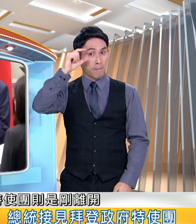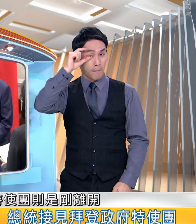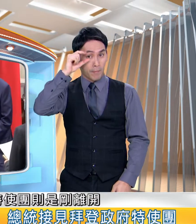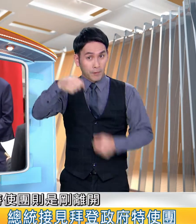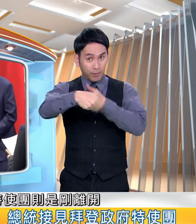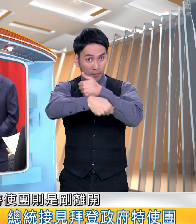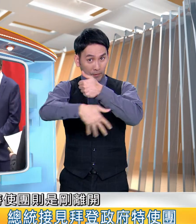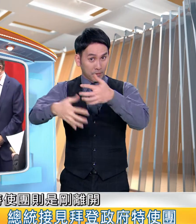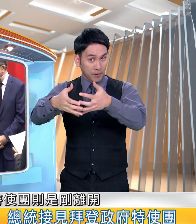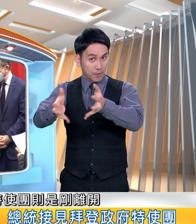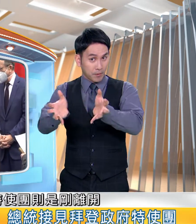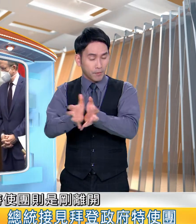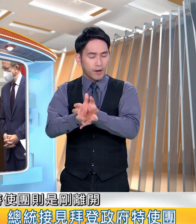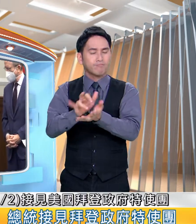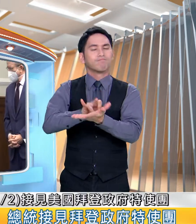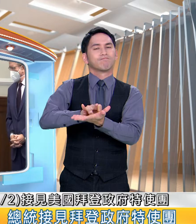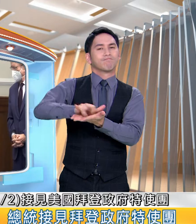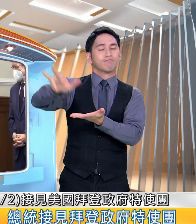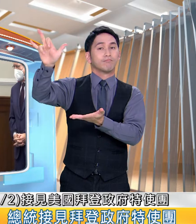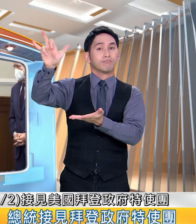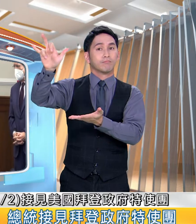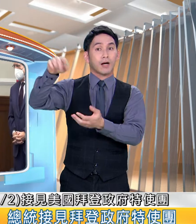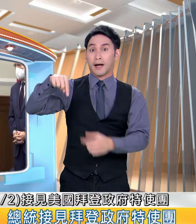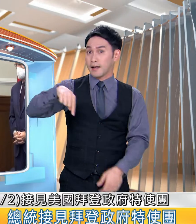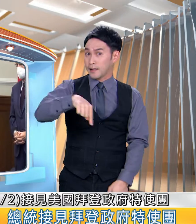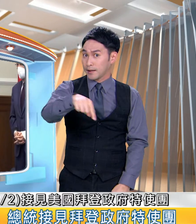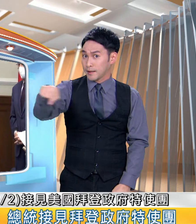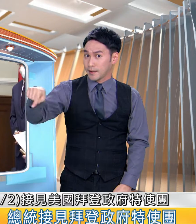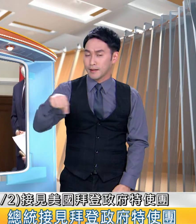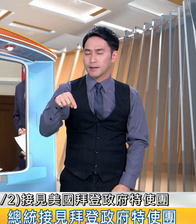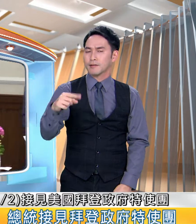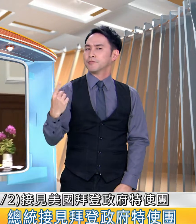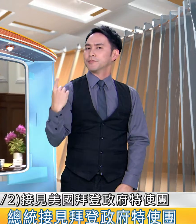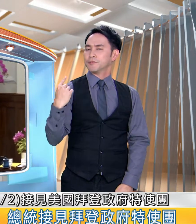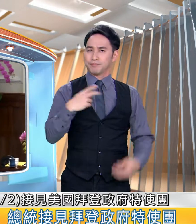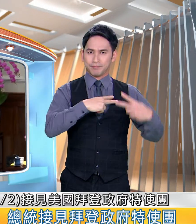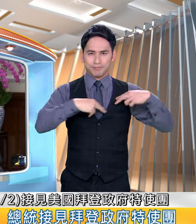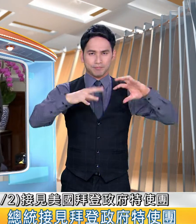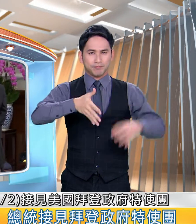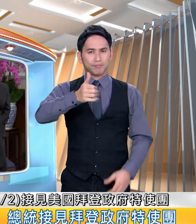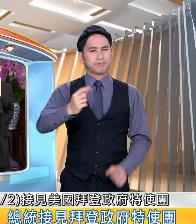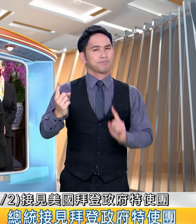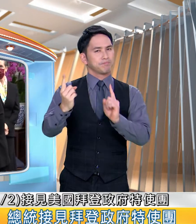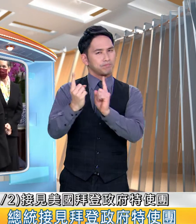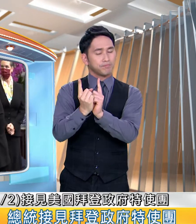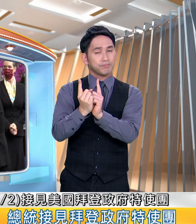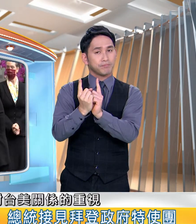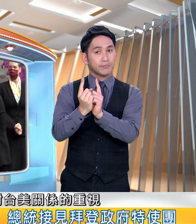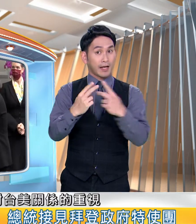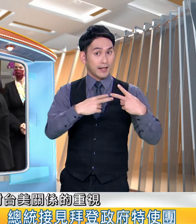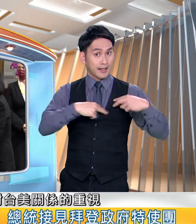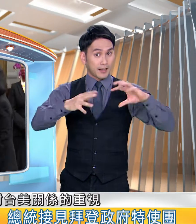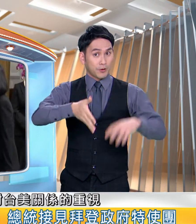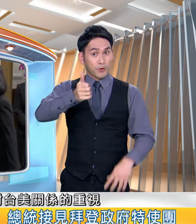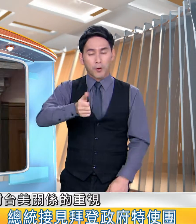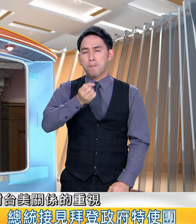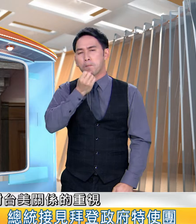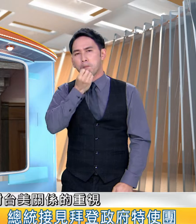总统蔡英文昨天接见美国拜登政府特使团，感谢美国展现对台美关系的重